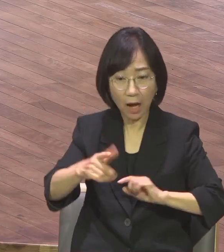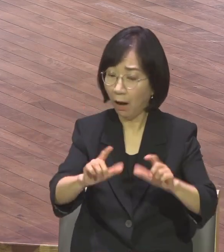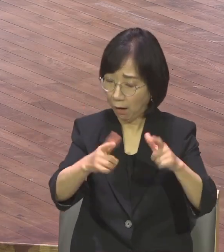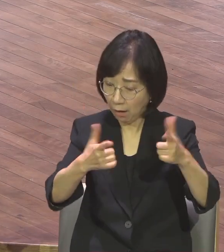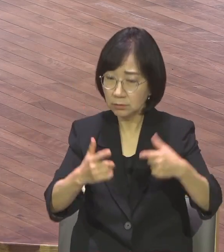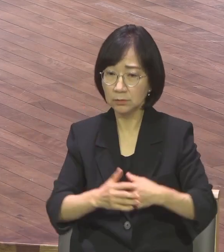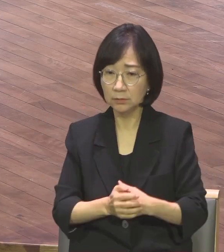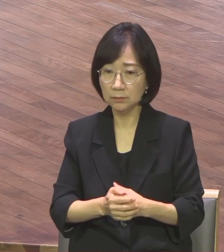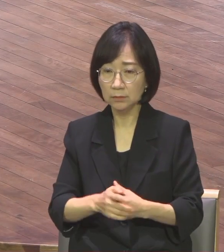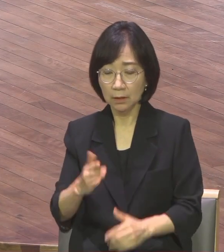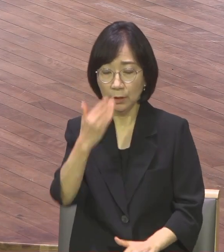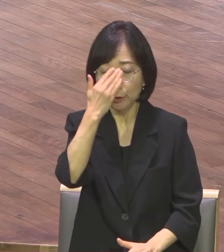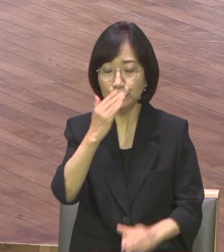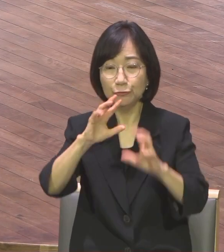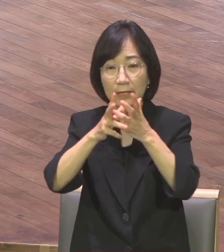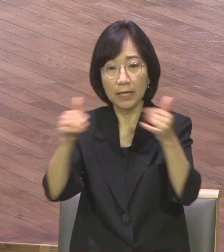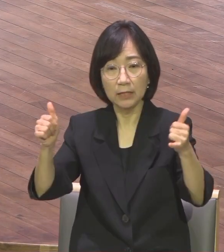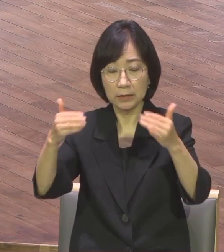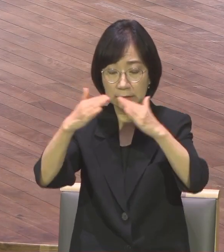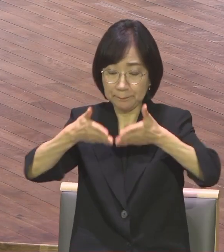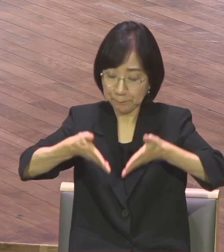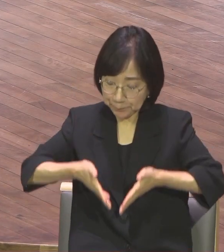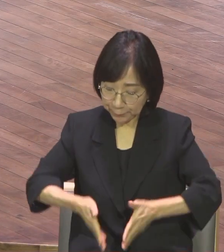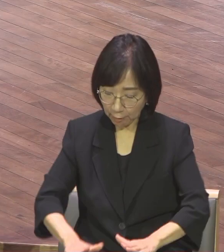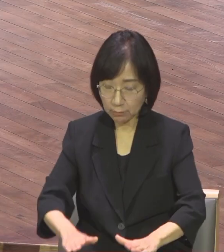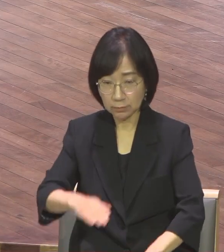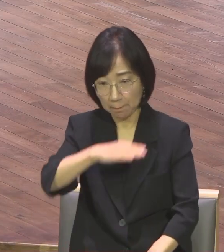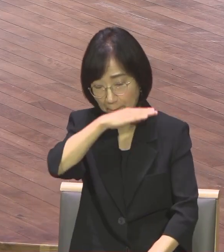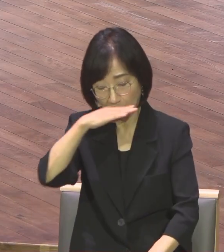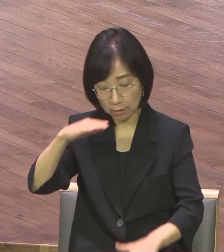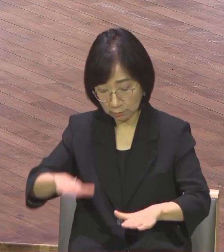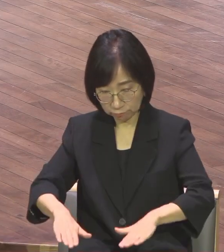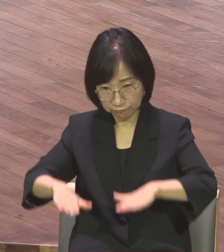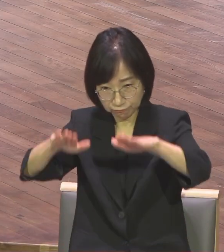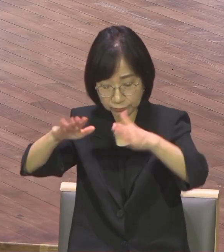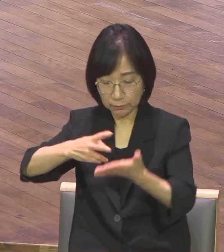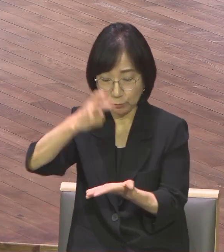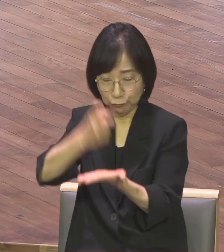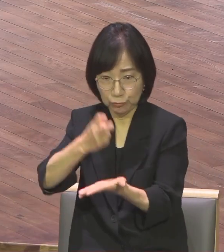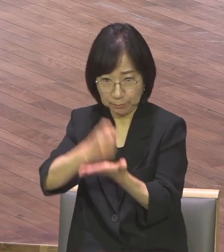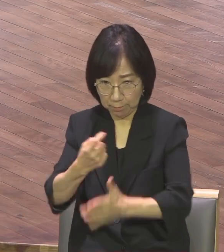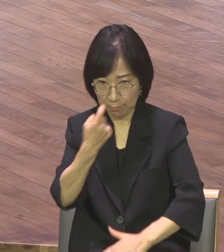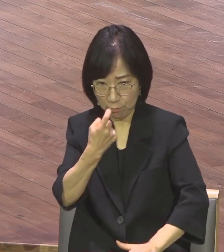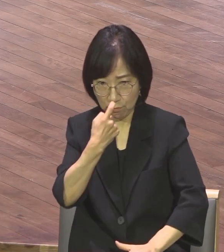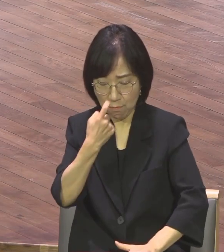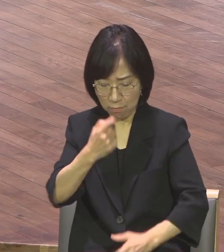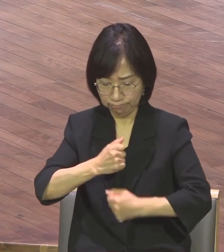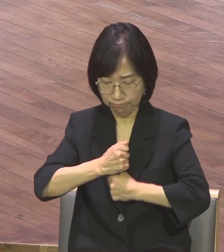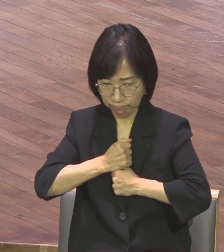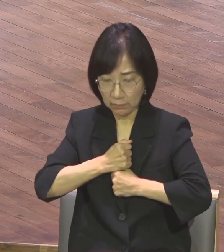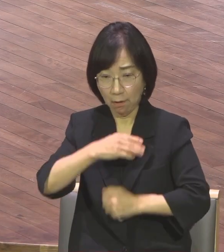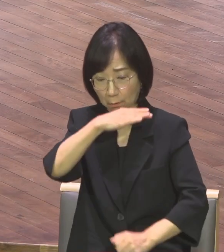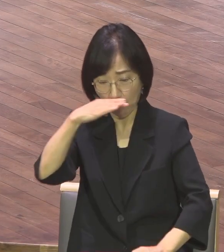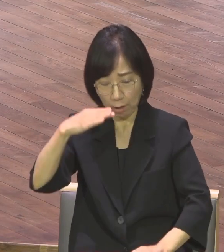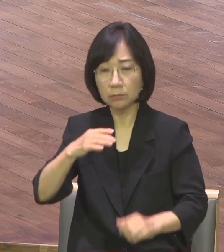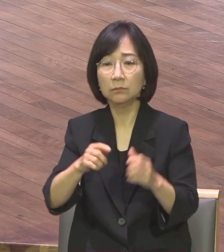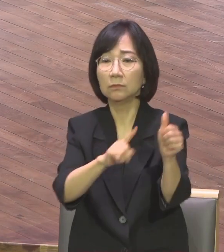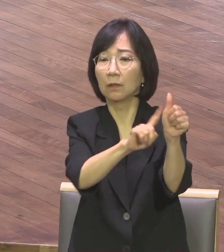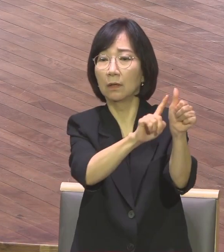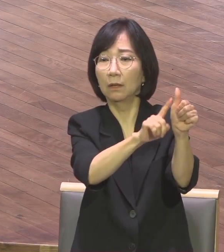게 아니에요. 정통 유대인의 가정에서 태어나서 어려서부터 율법을 잘 지킨 모범적인